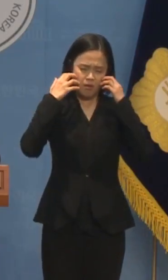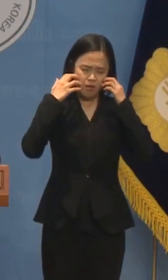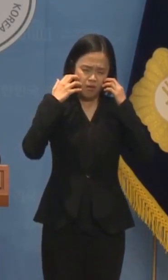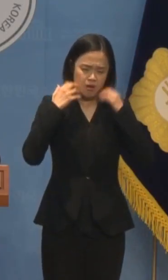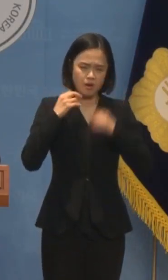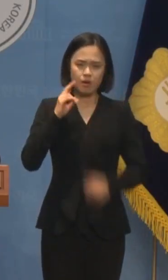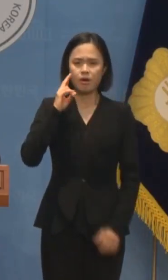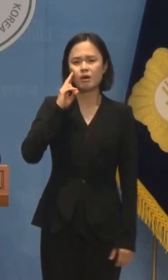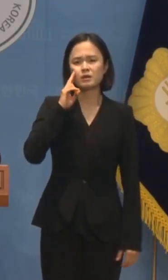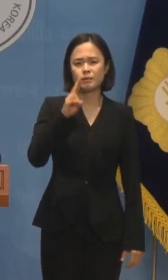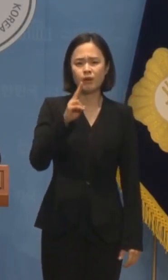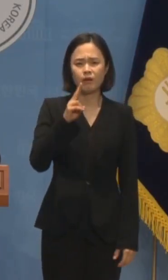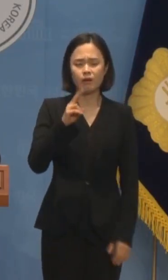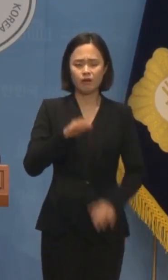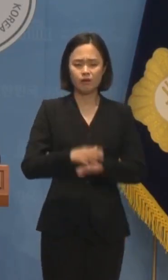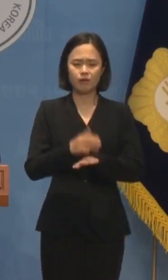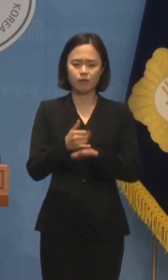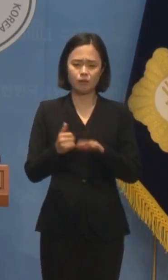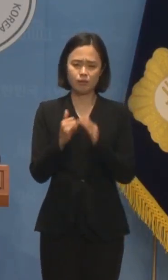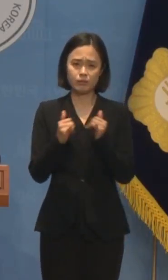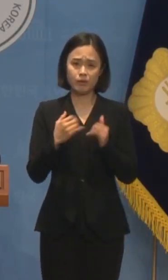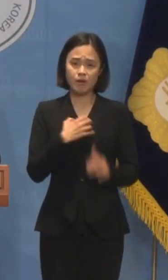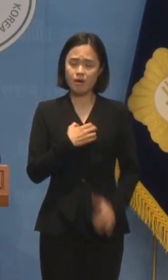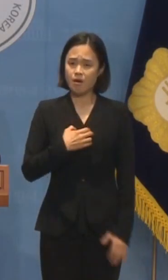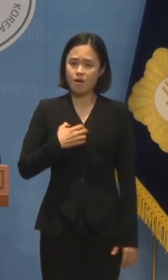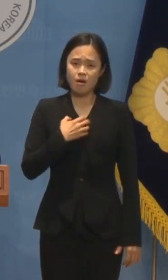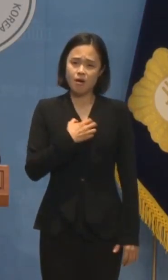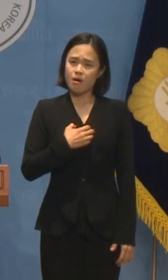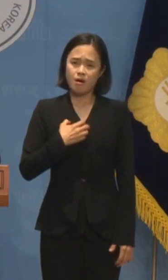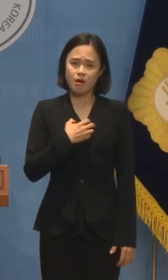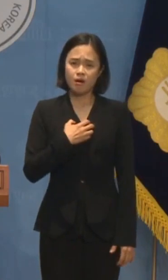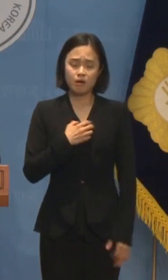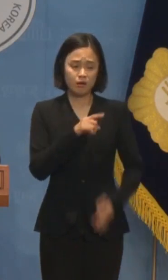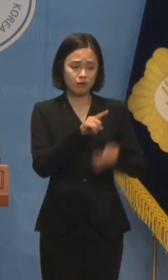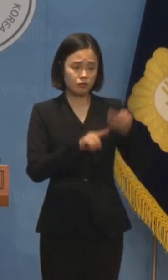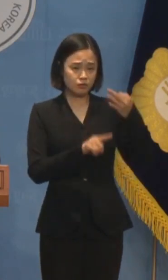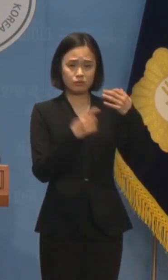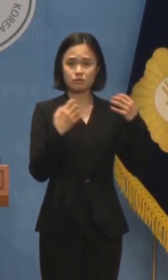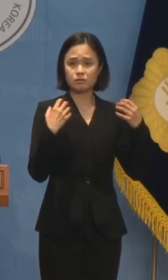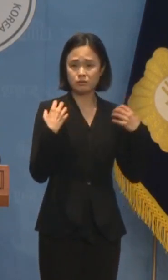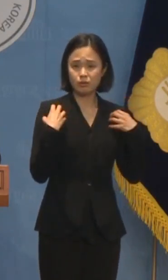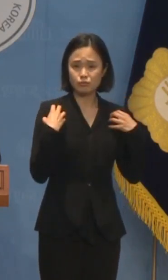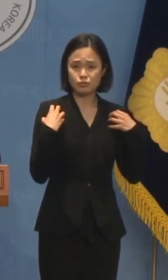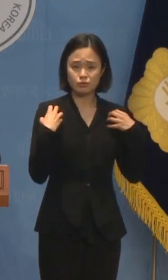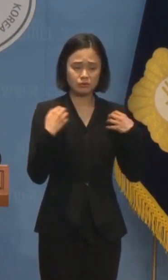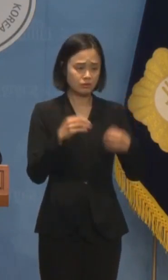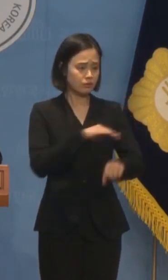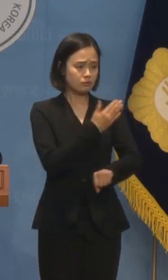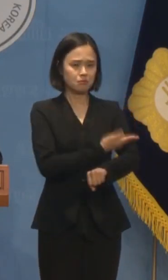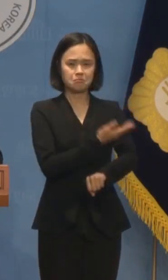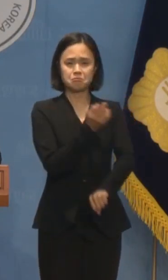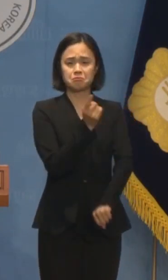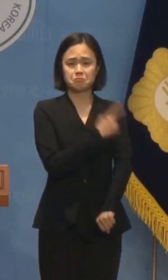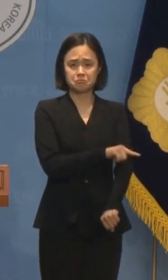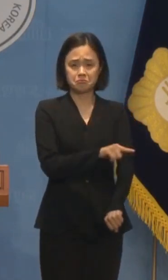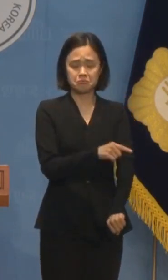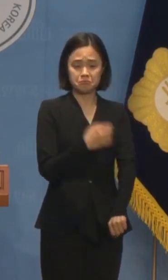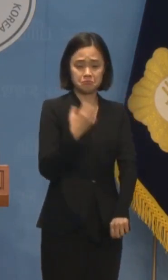고통을 겪었고 윤석열 정부의 무능, 무책임 재난으로 이중고를